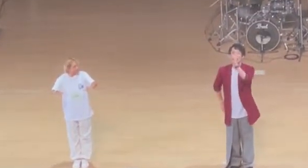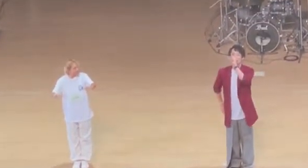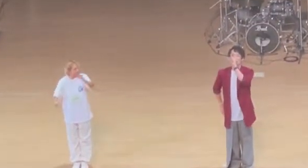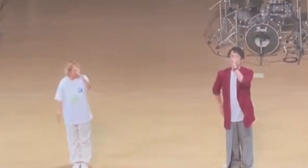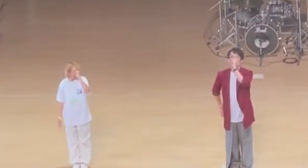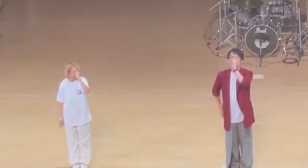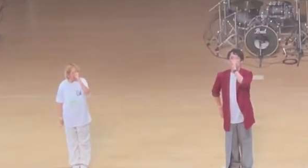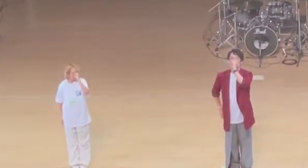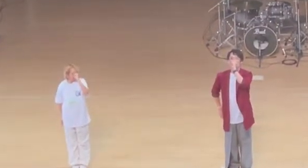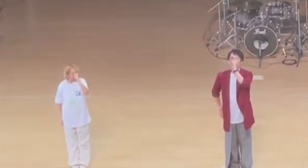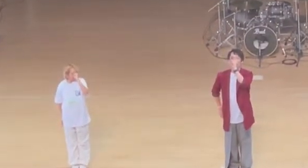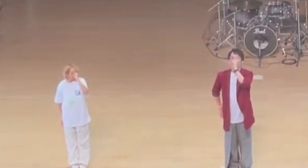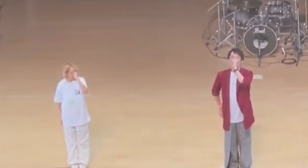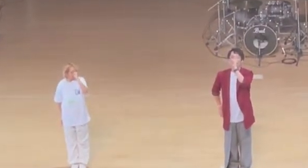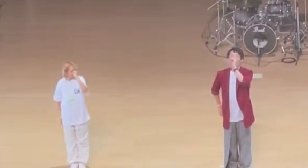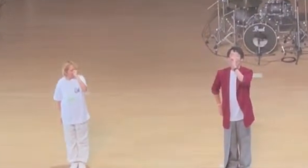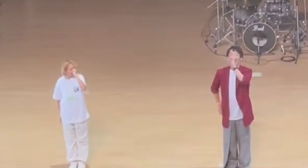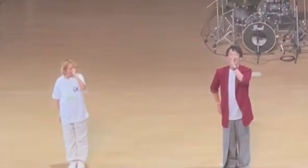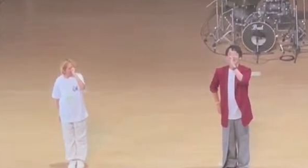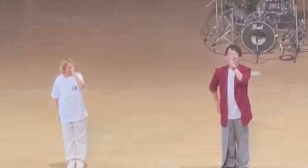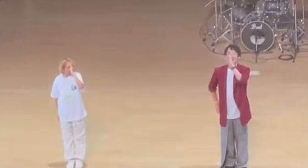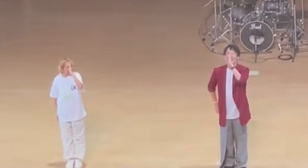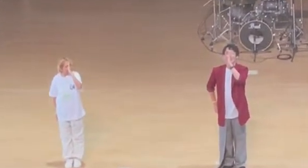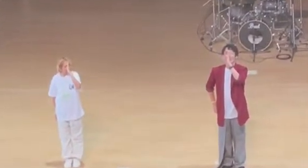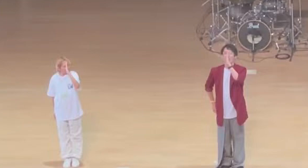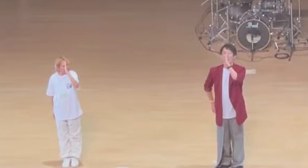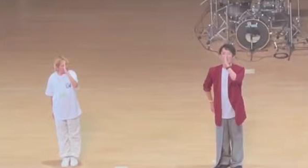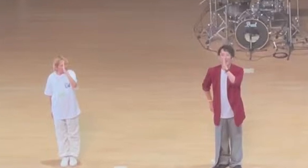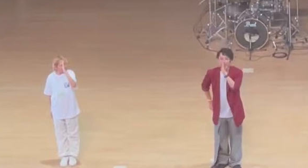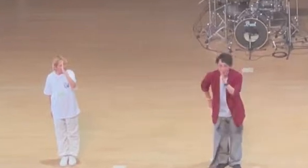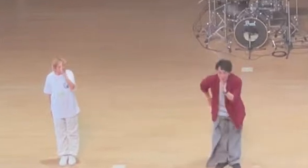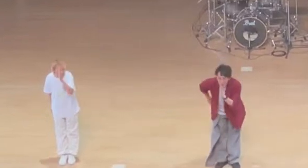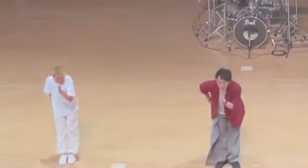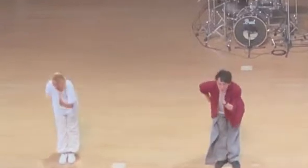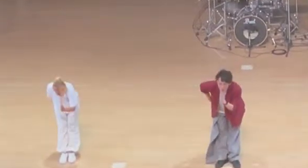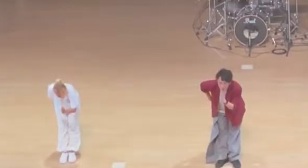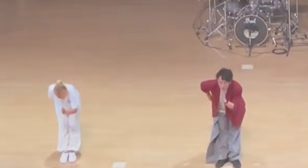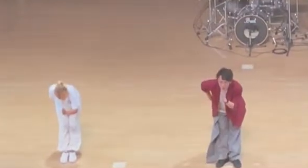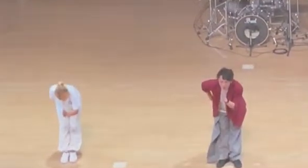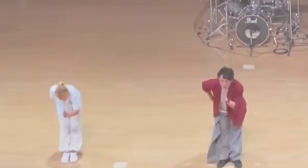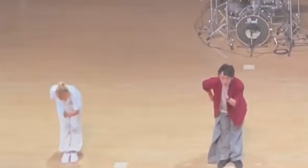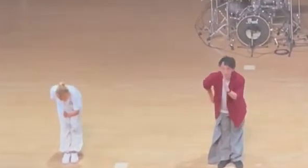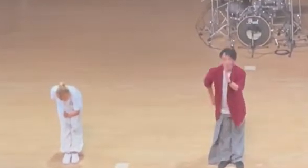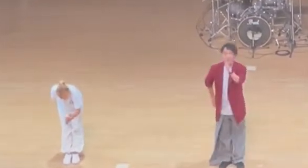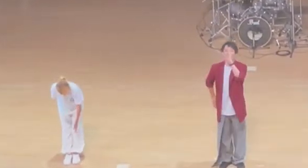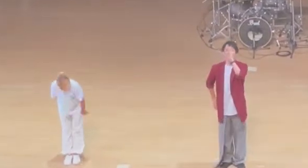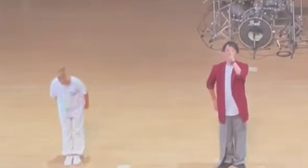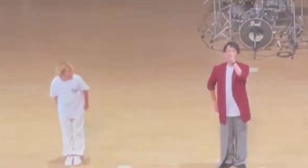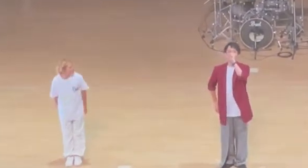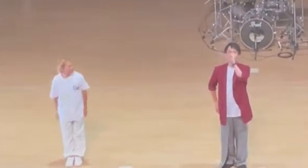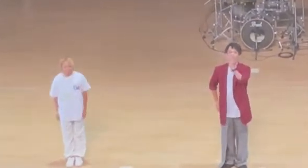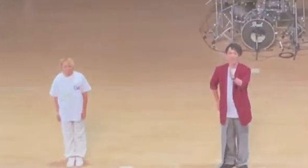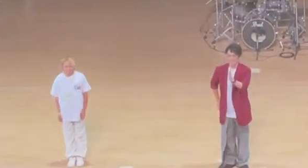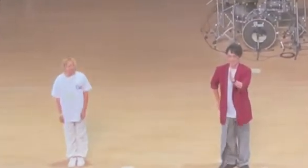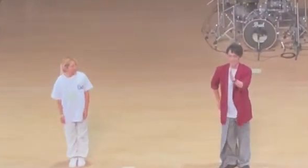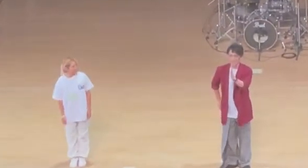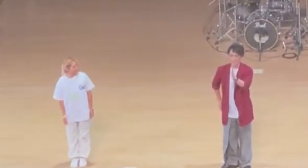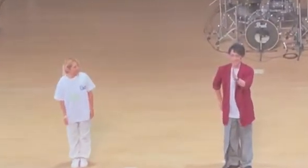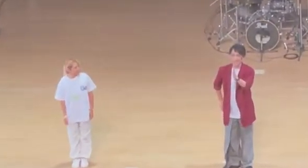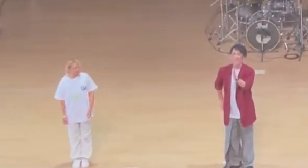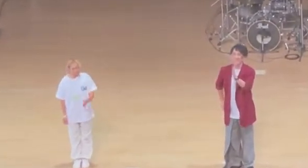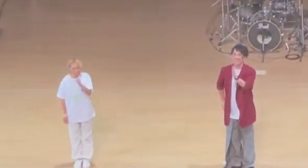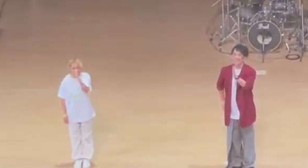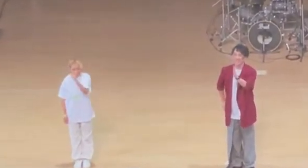花にグーで手を開いてお辞儀でチュスで、これでよろしくお願いし